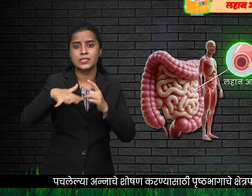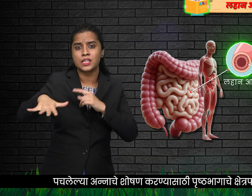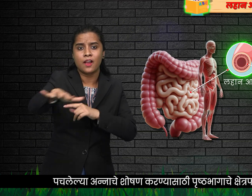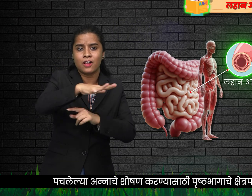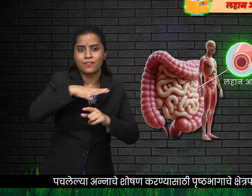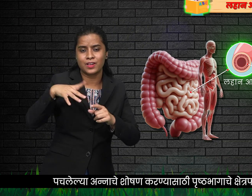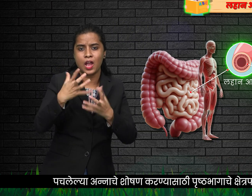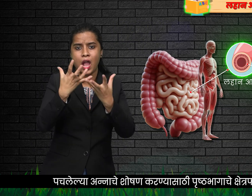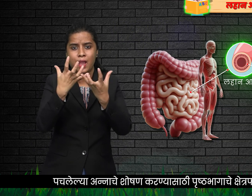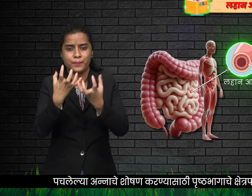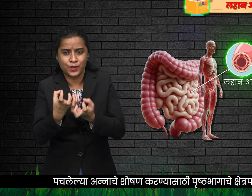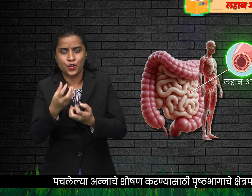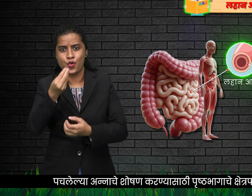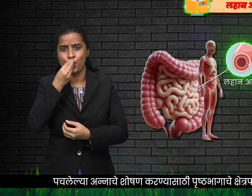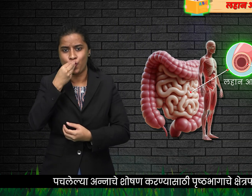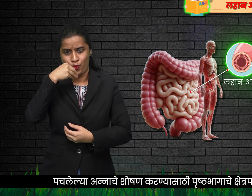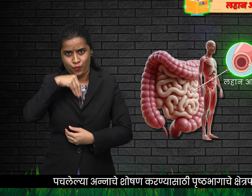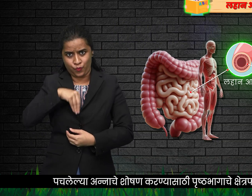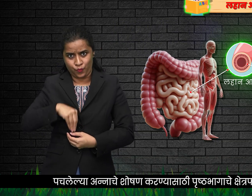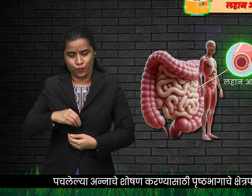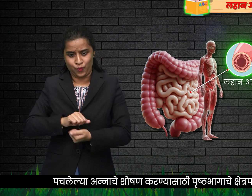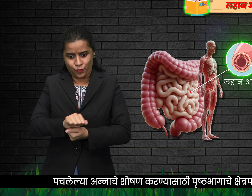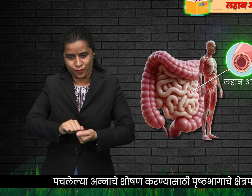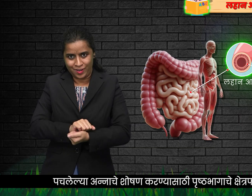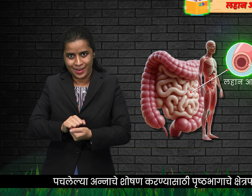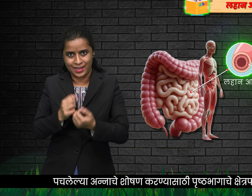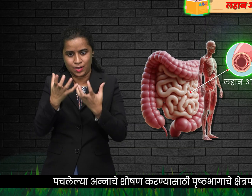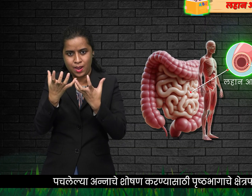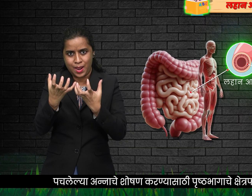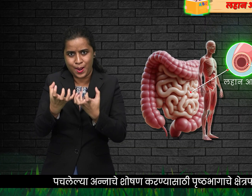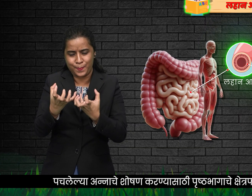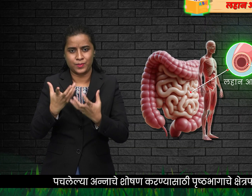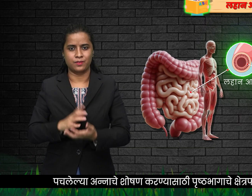करण्यासाठी पृष्ठभागांचे क्षेत्रफळ वाढवतात.